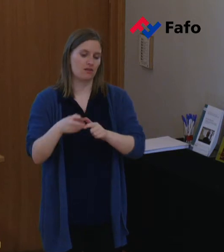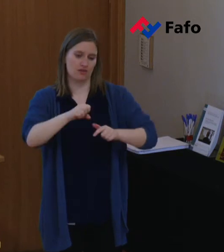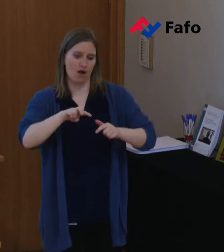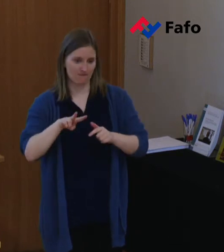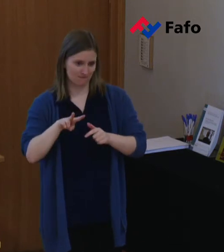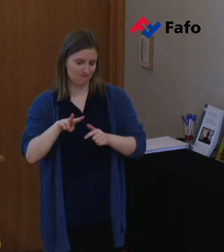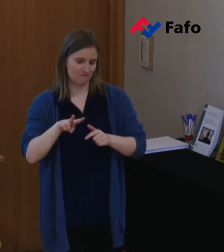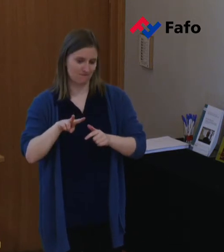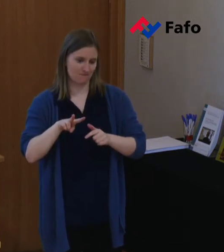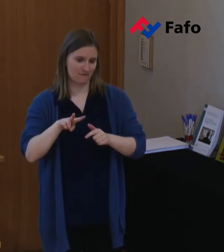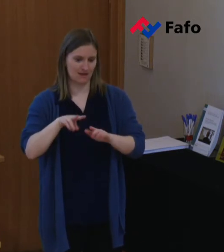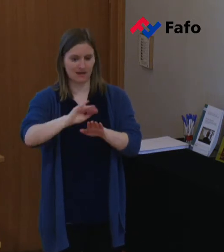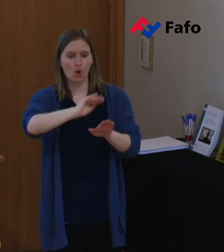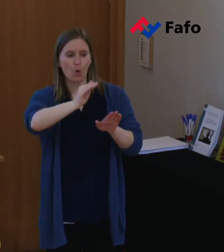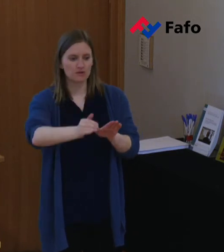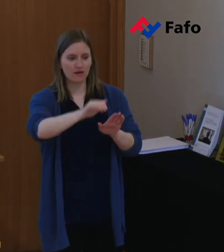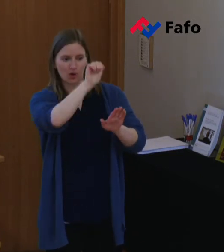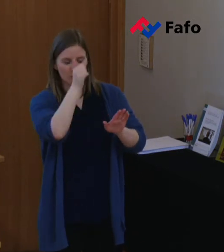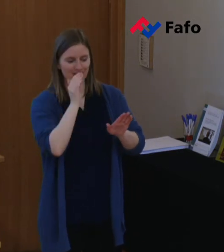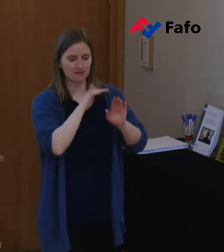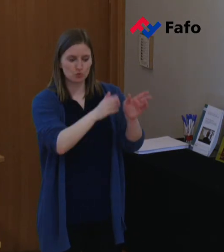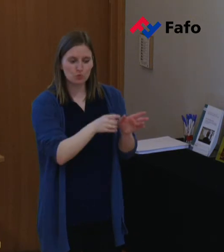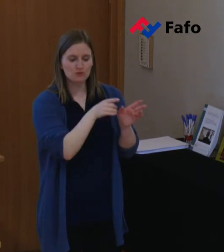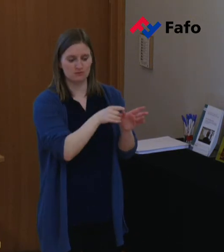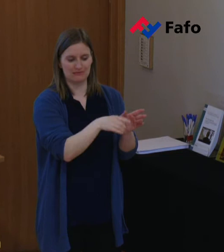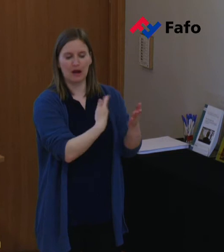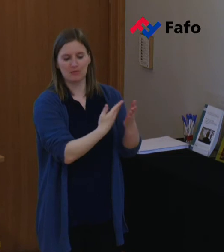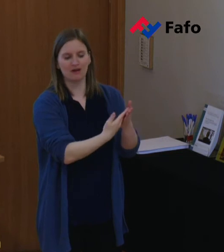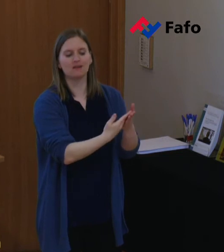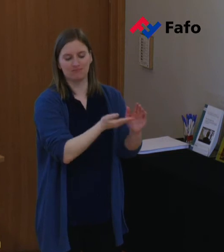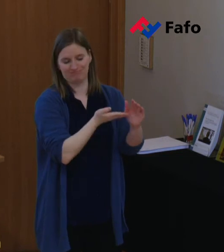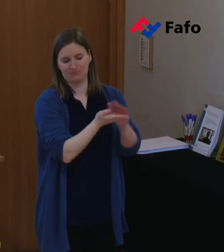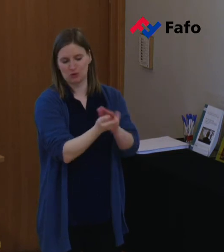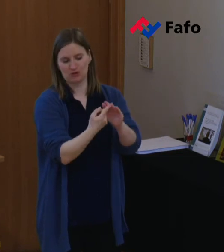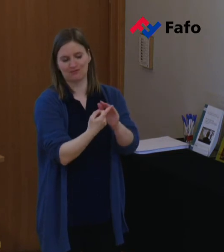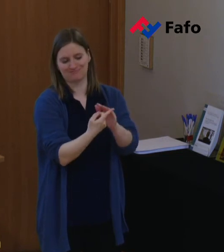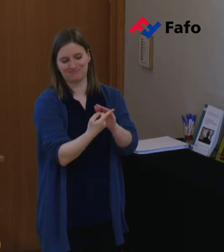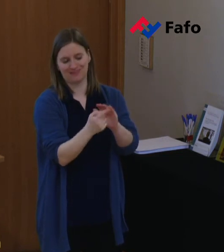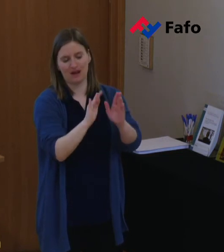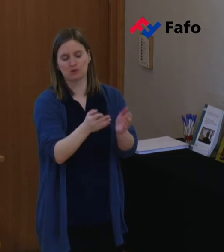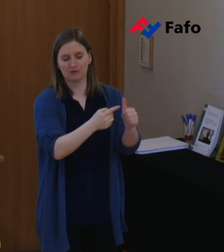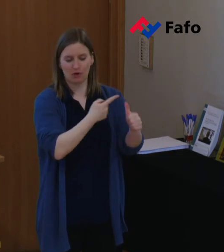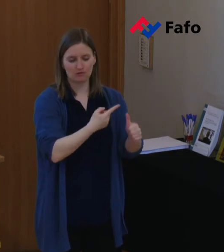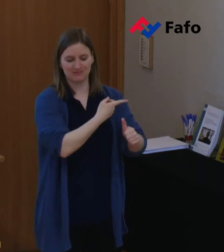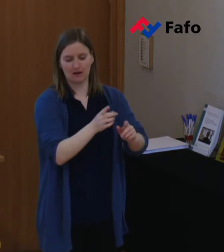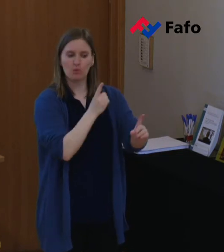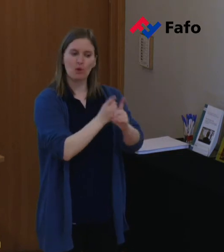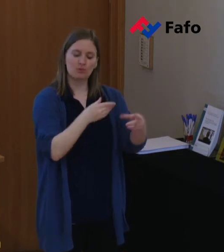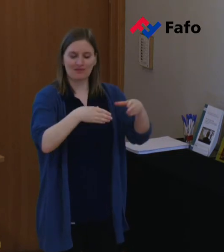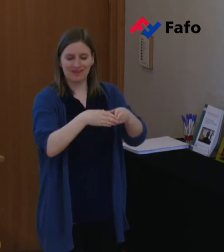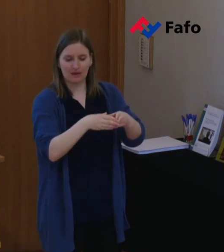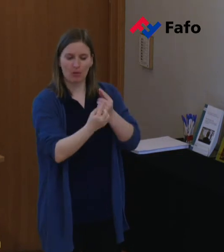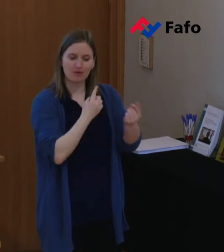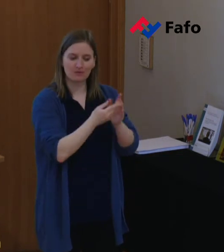NAV i Åsane og Bergenhus har på en måte anbefalt de å søke seg inn i Housing First, har hatt et møte med teamet og snakket med de.